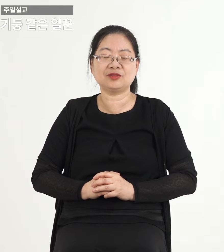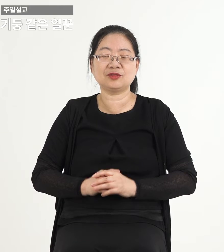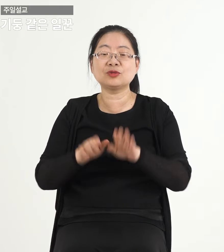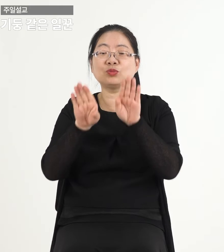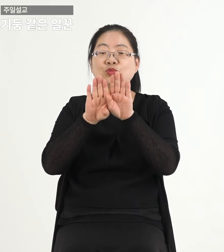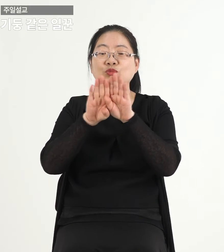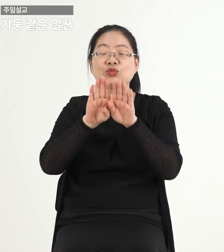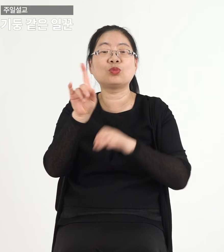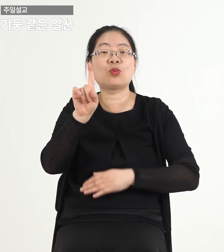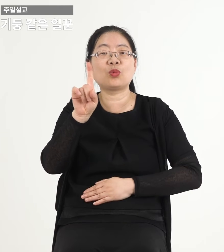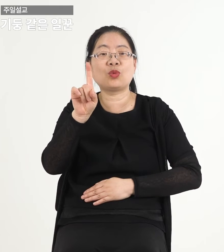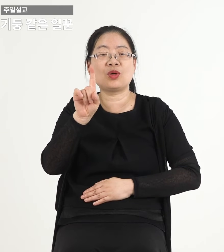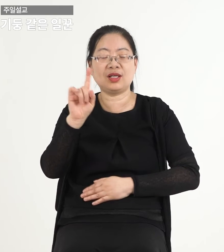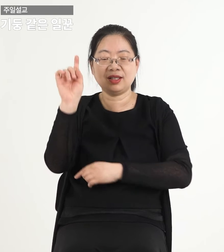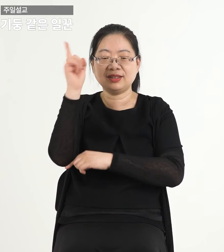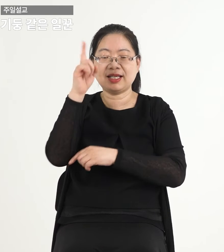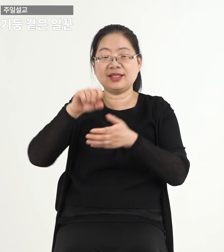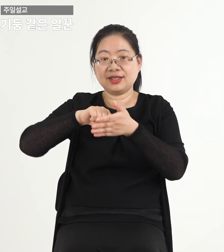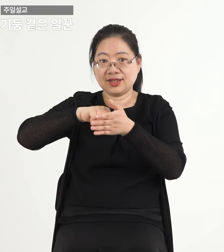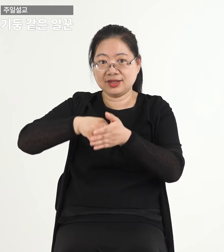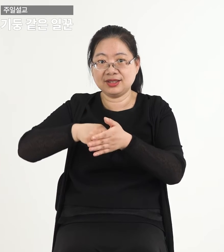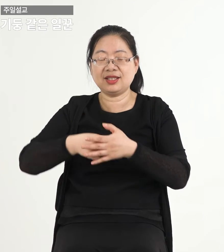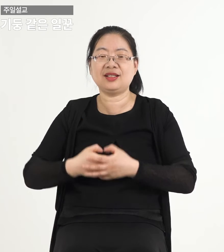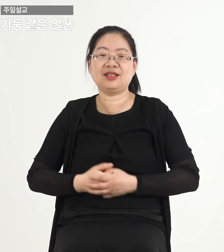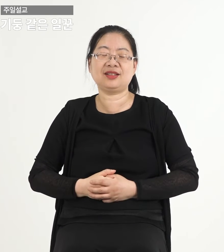문이에요? 다윗의 열쇠.